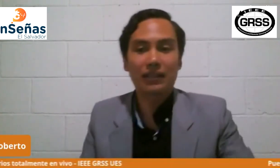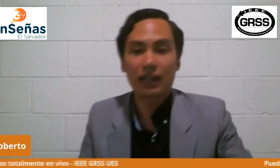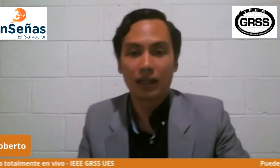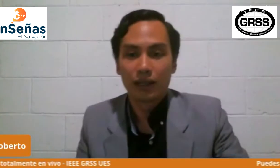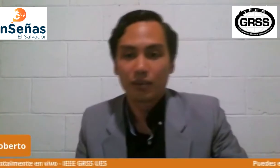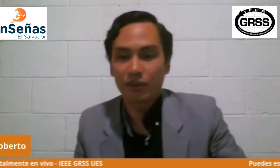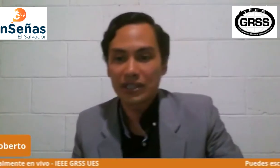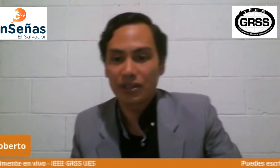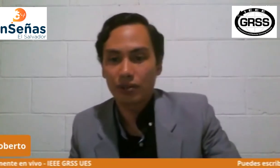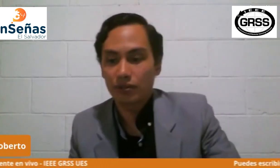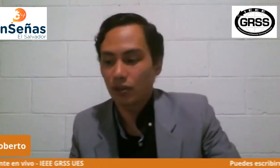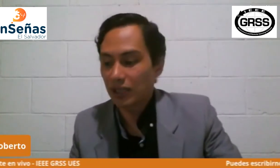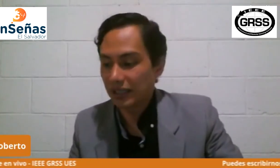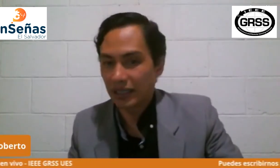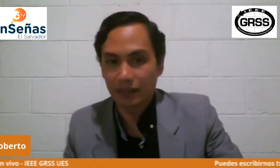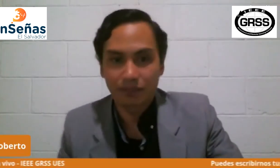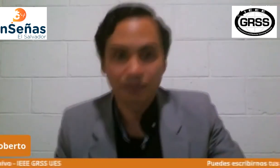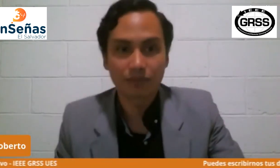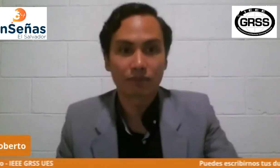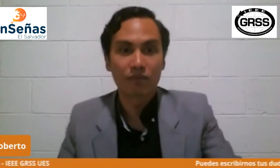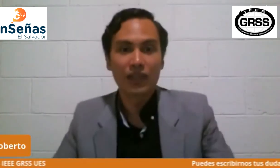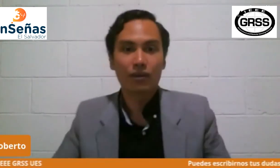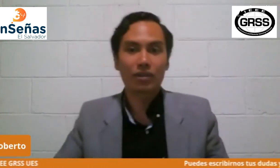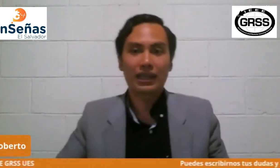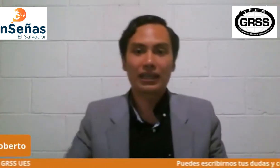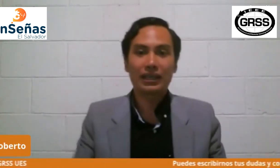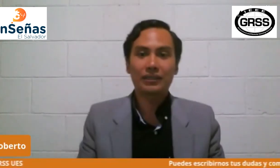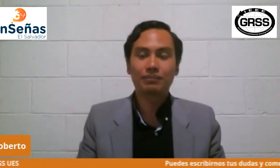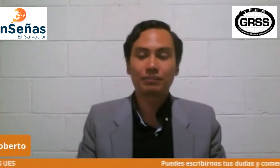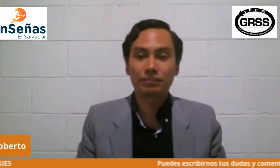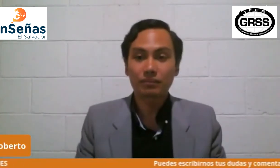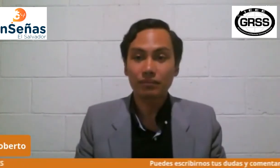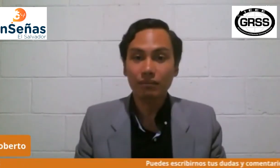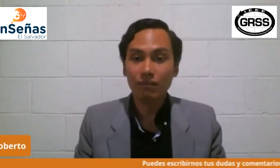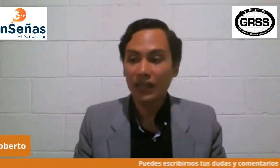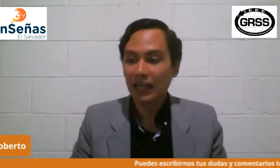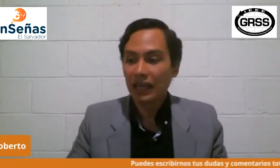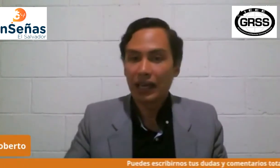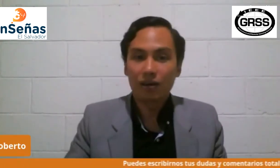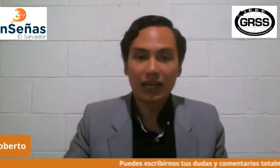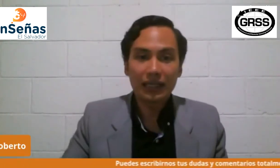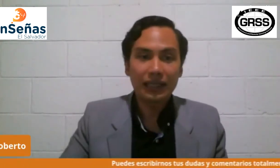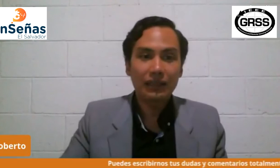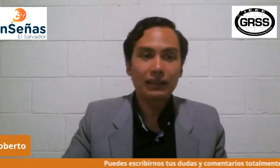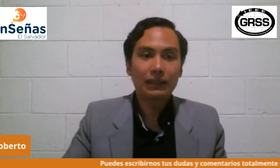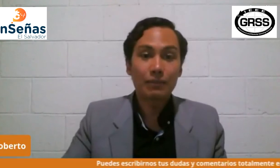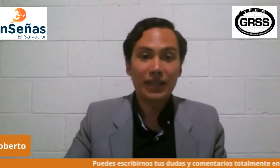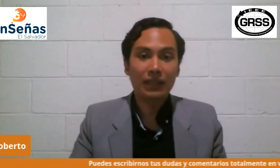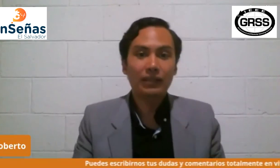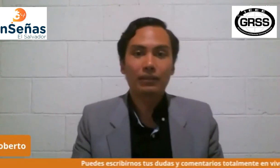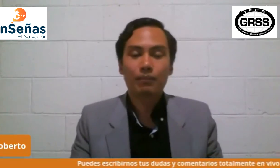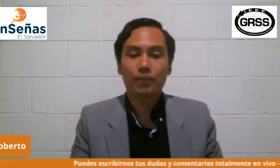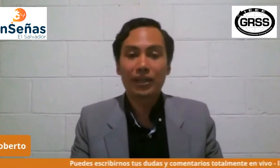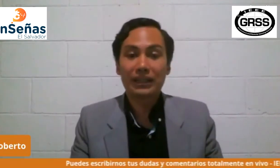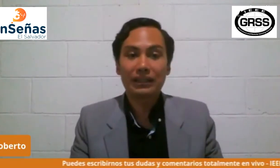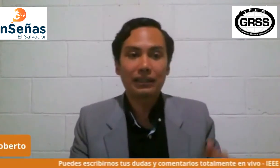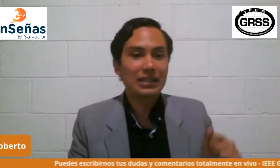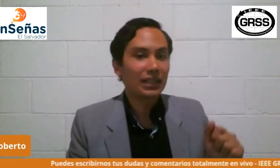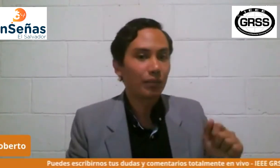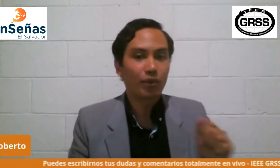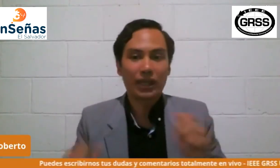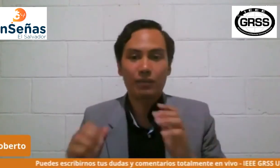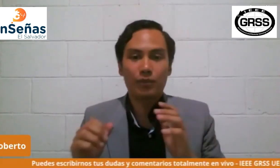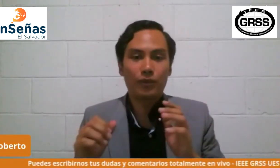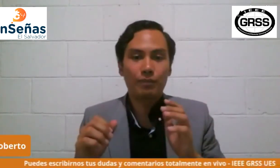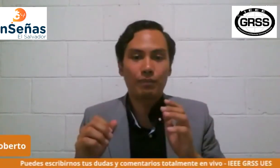dicen tal profesión o carrera. O que ahora, y también pueden